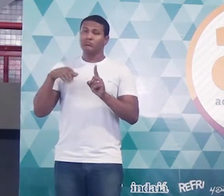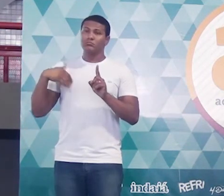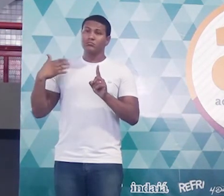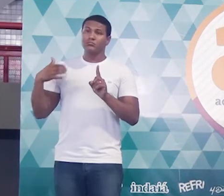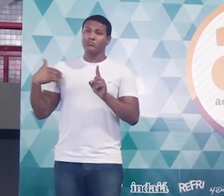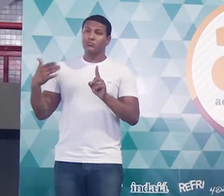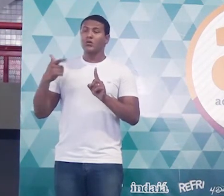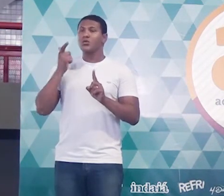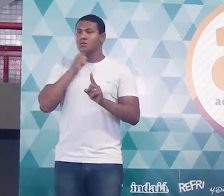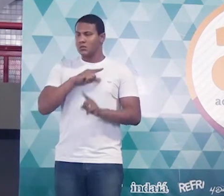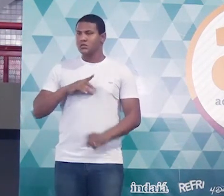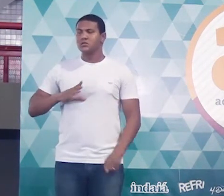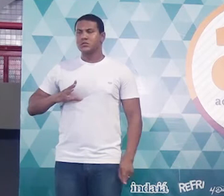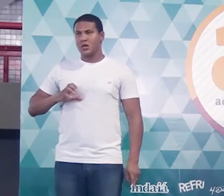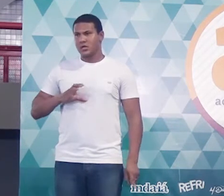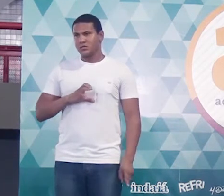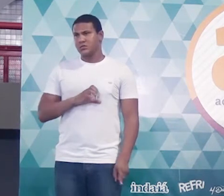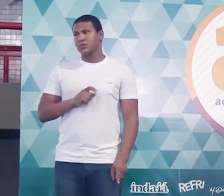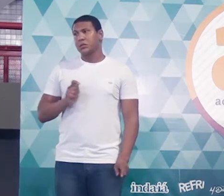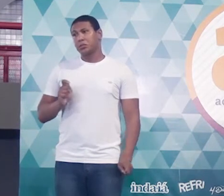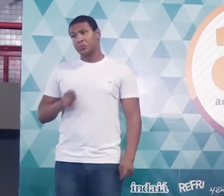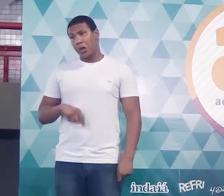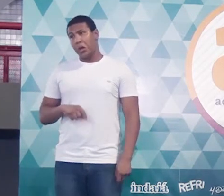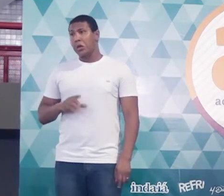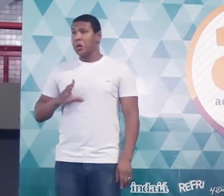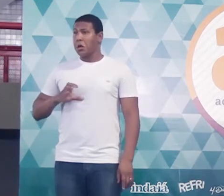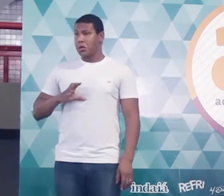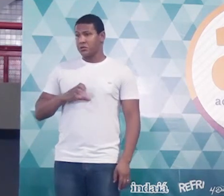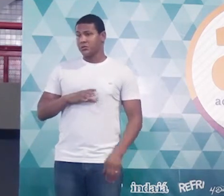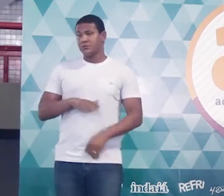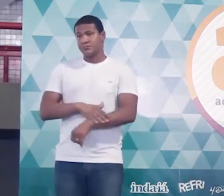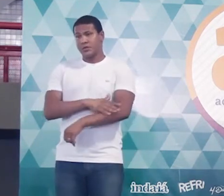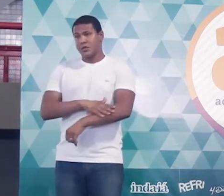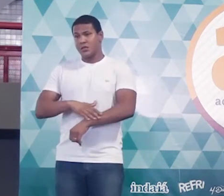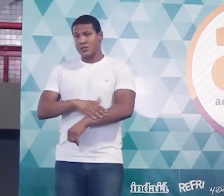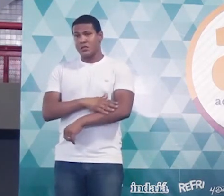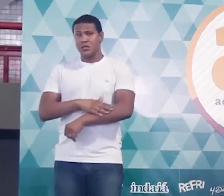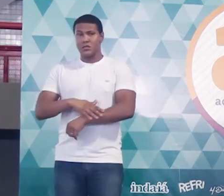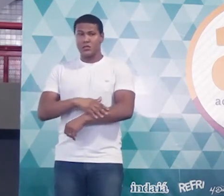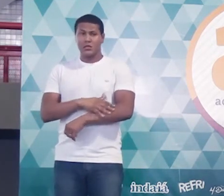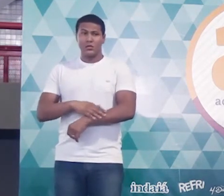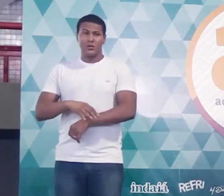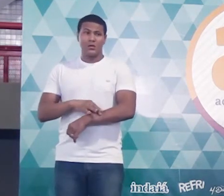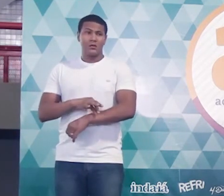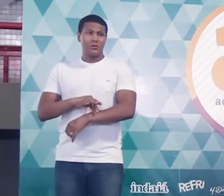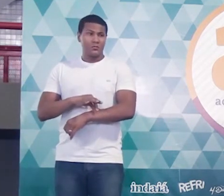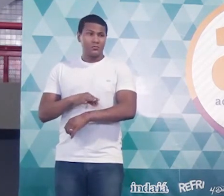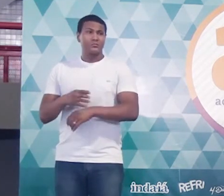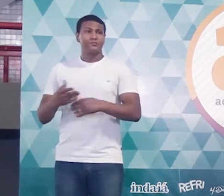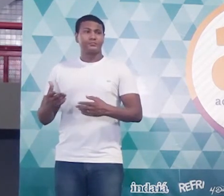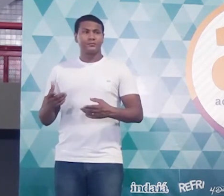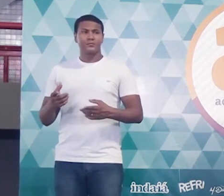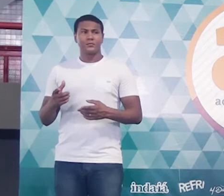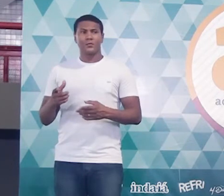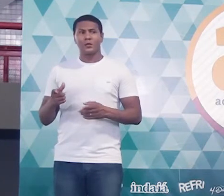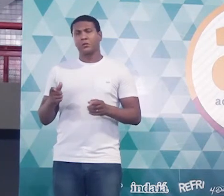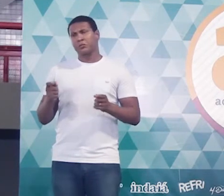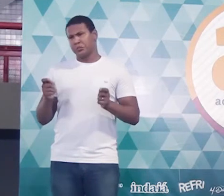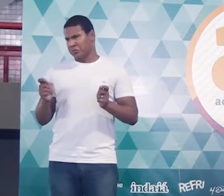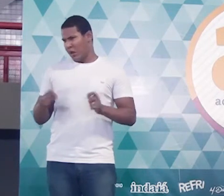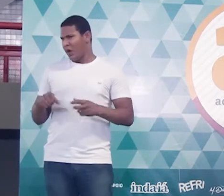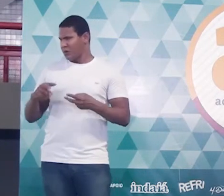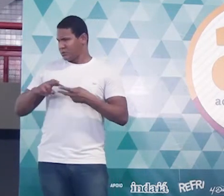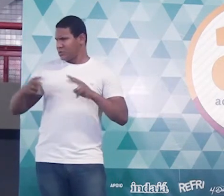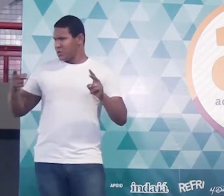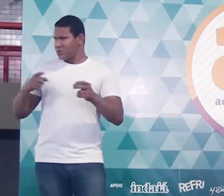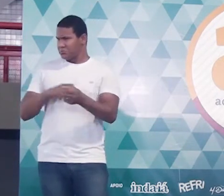câncer de pele, o carcinoma, né? Esse câncer de pele, eu pergunto a vocês, também tem fatores genéticos